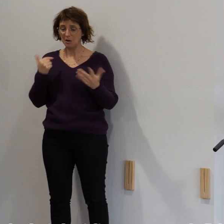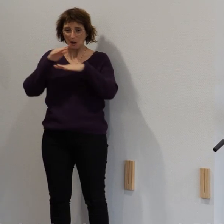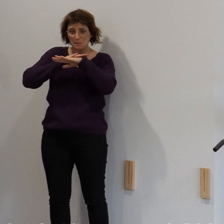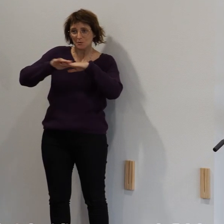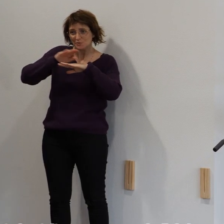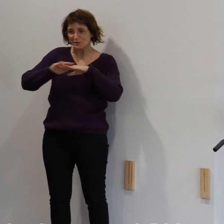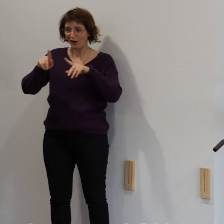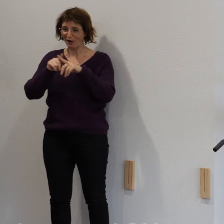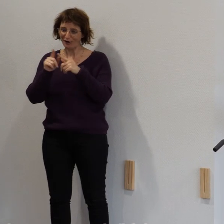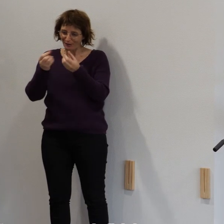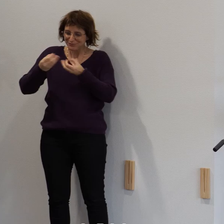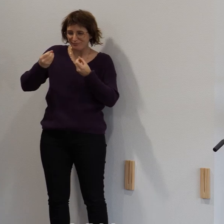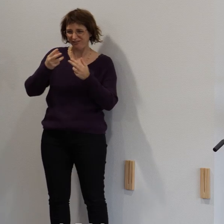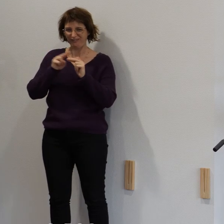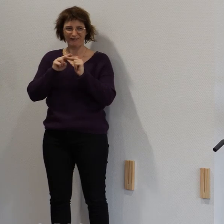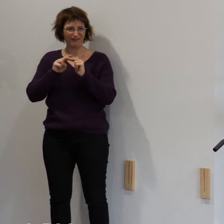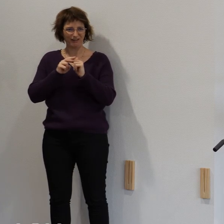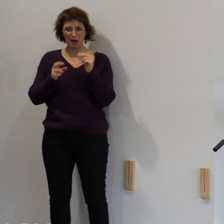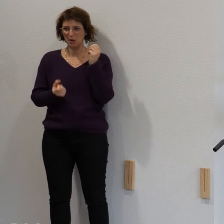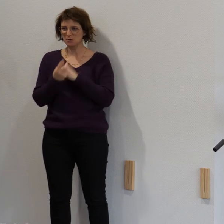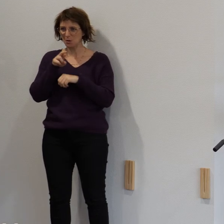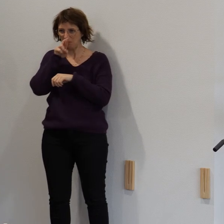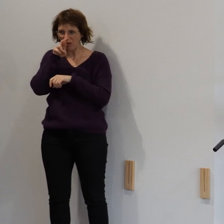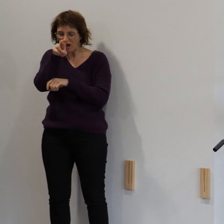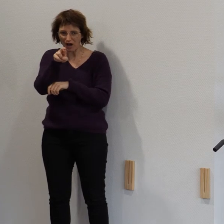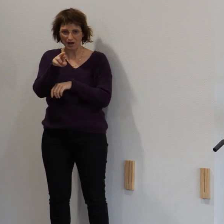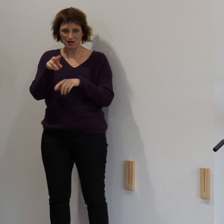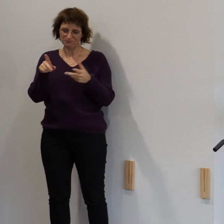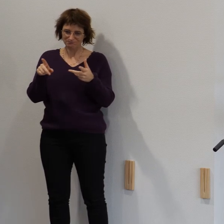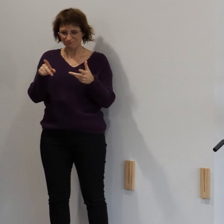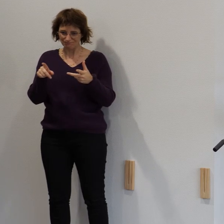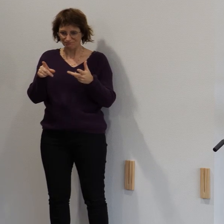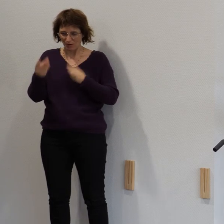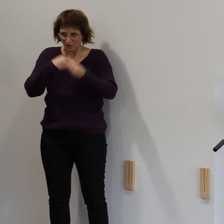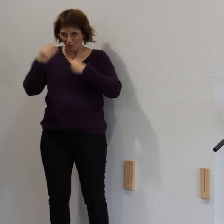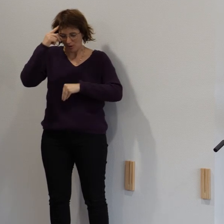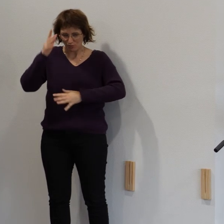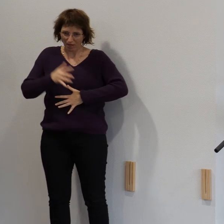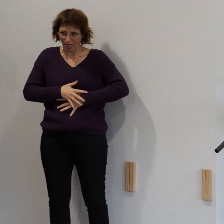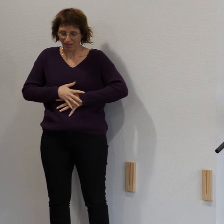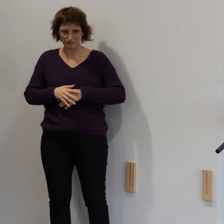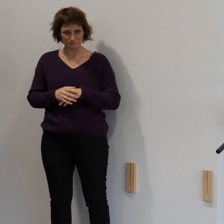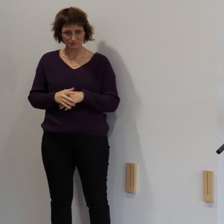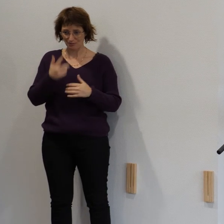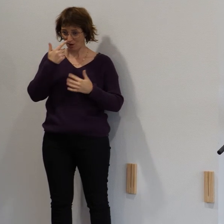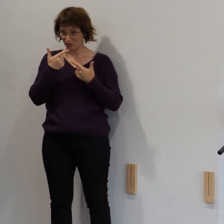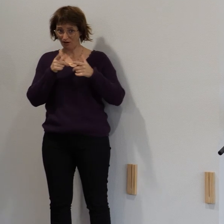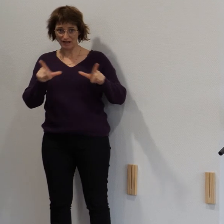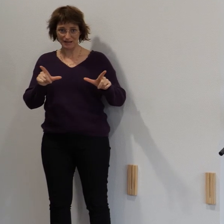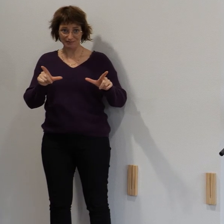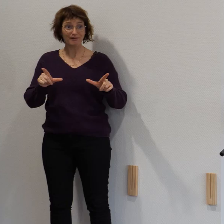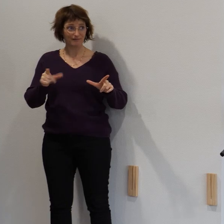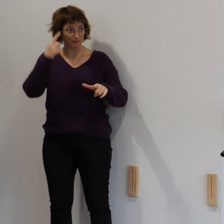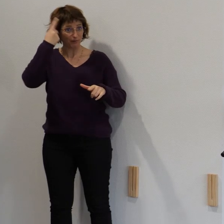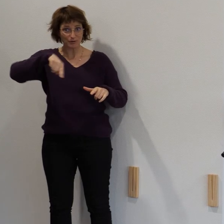ni gâterie, juste les rats et les souris pour apaiser mon appétit. J'étais libre, me